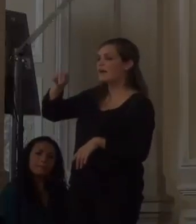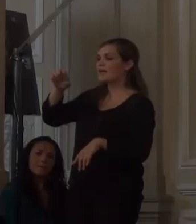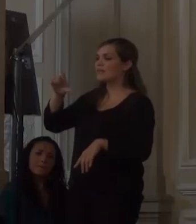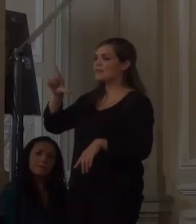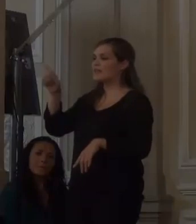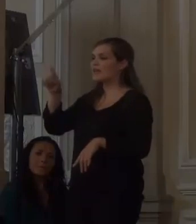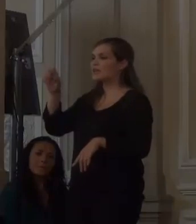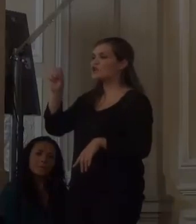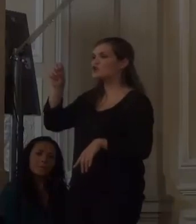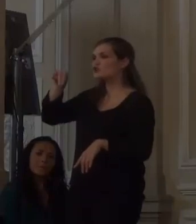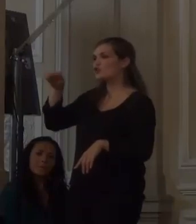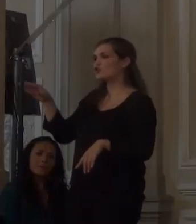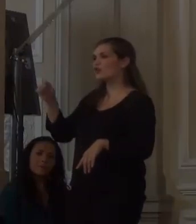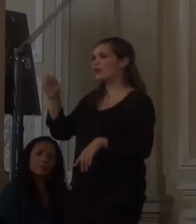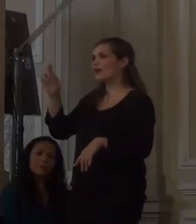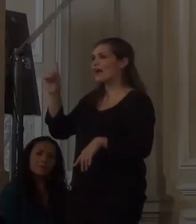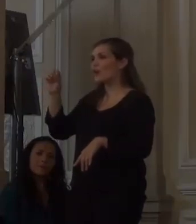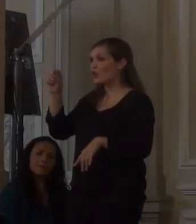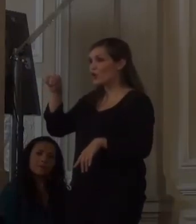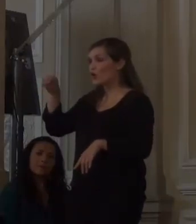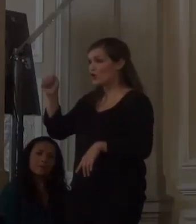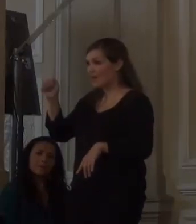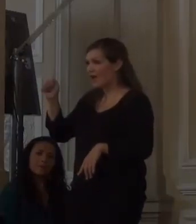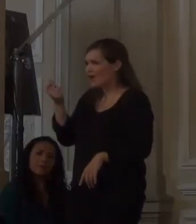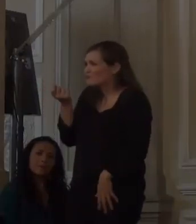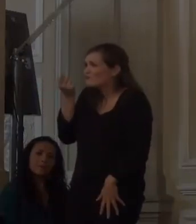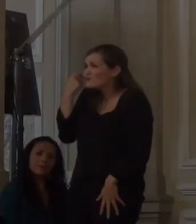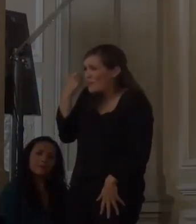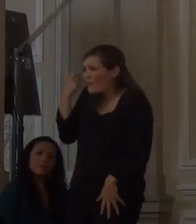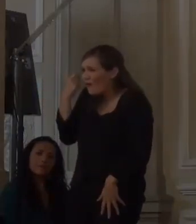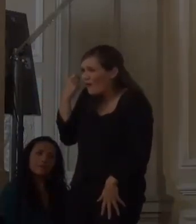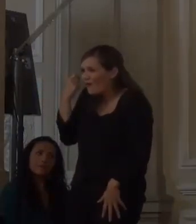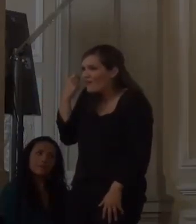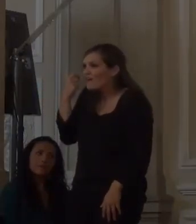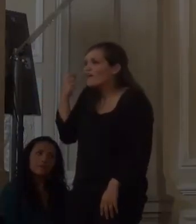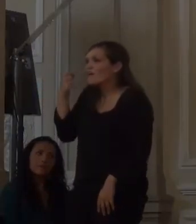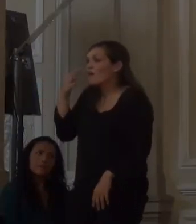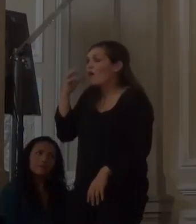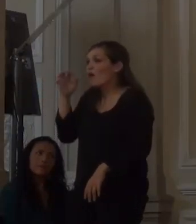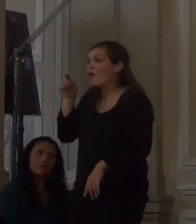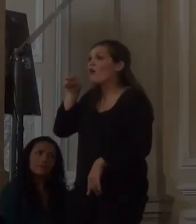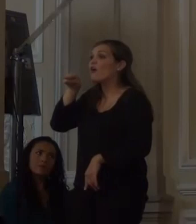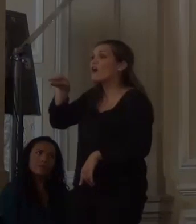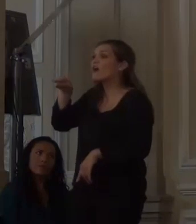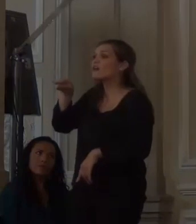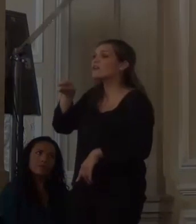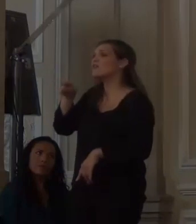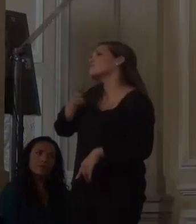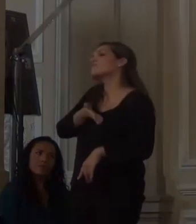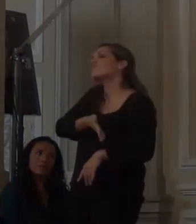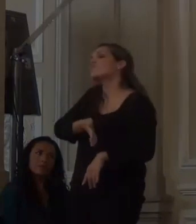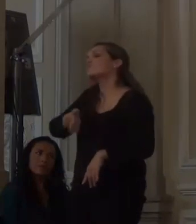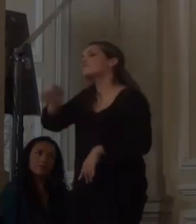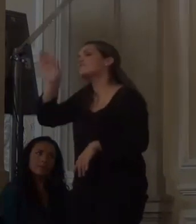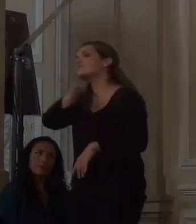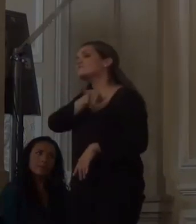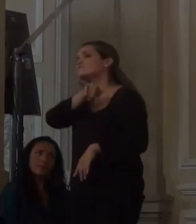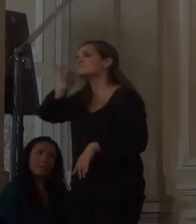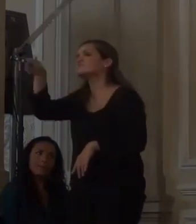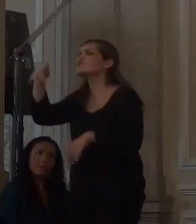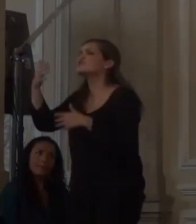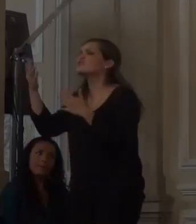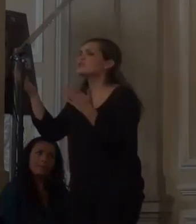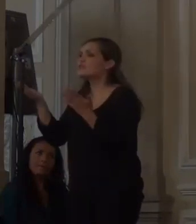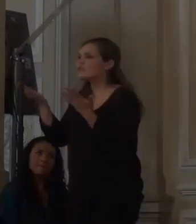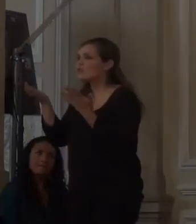Cardona, y que volvimos a escuchar hace poco, porque hizo parte de la expedición de colombianos que viajó ni más ni